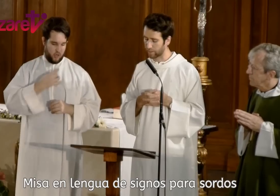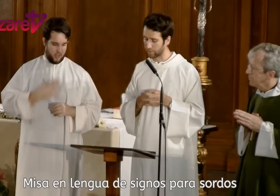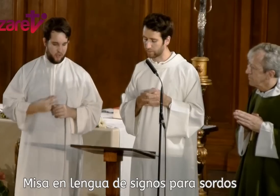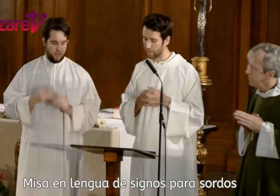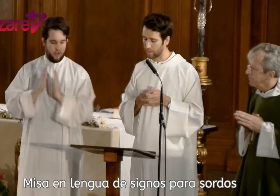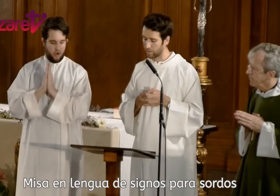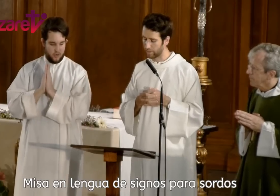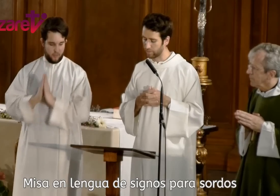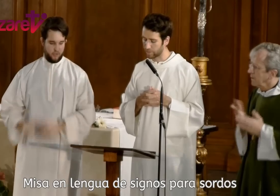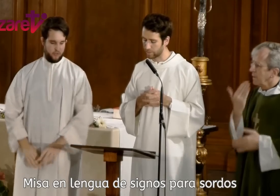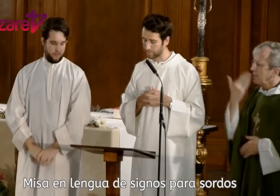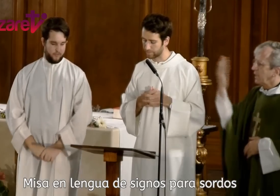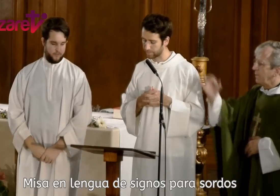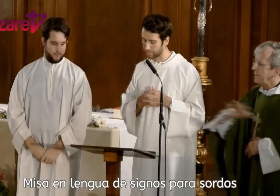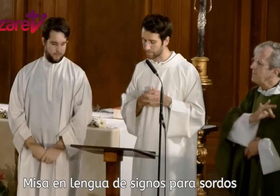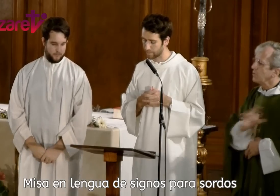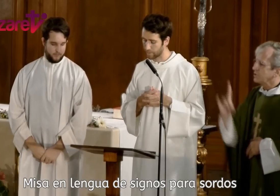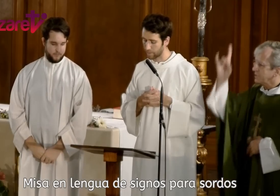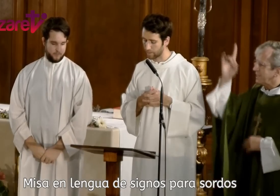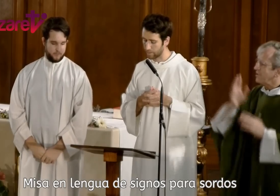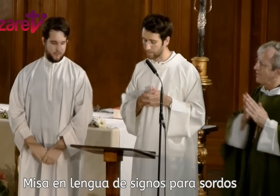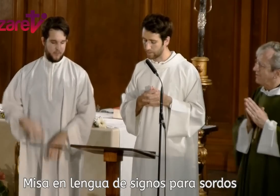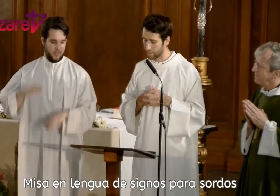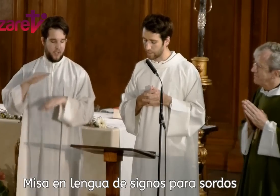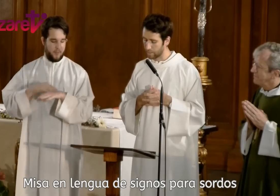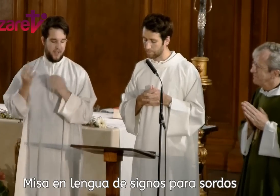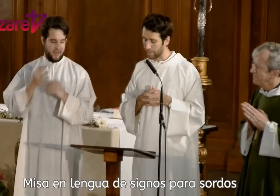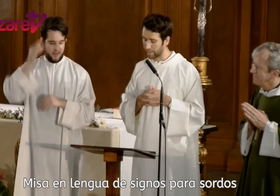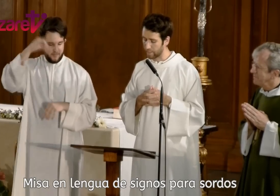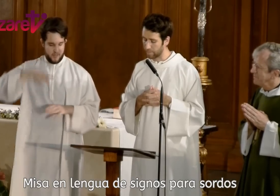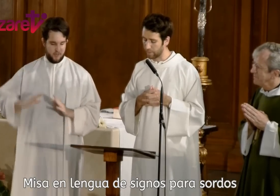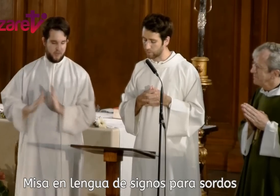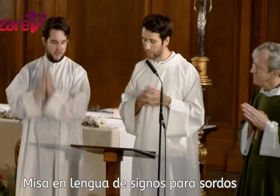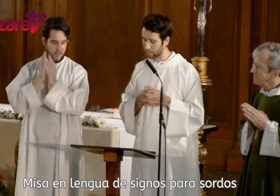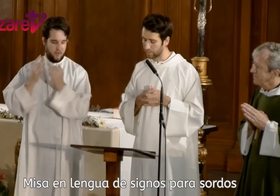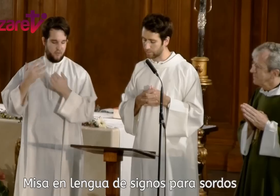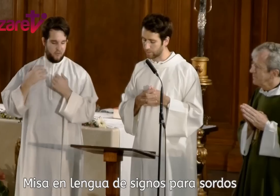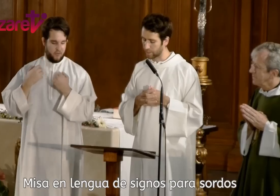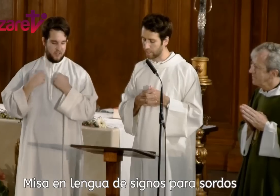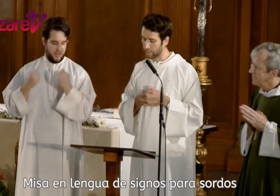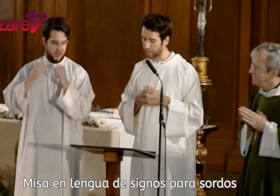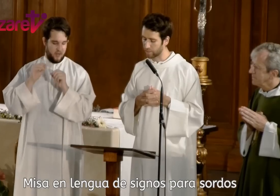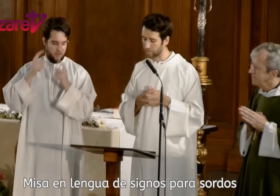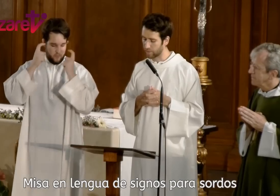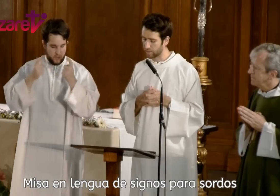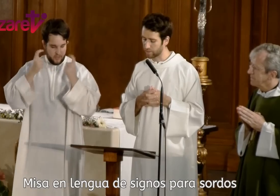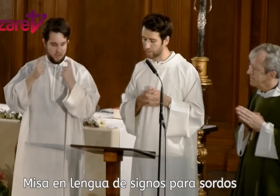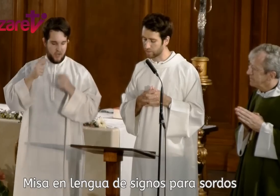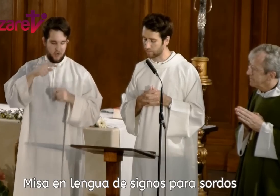corazón. Oremos. Te lo pedimos, Señor. Para que el Espíritu Santo fortalezca los esfuerzos de los